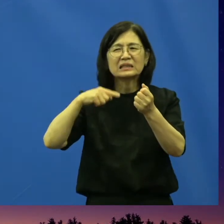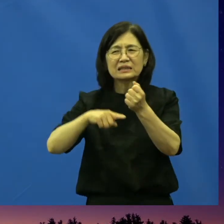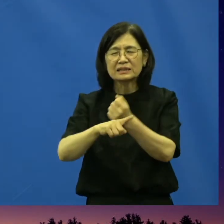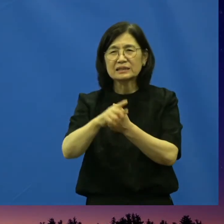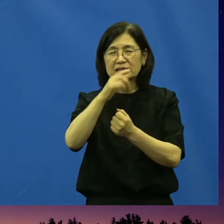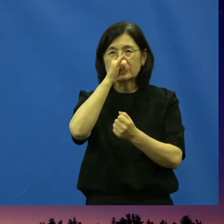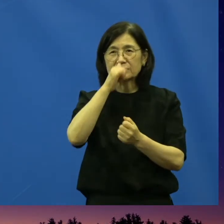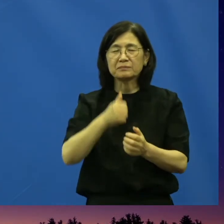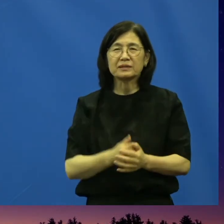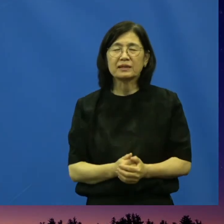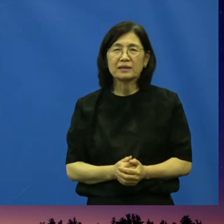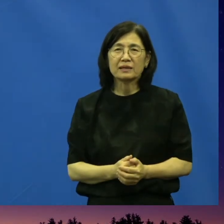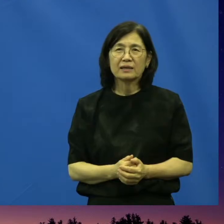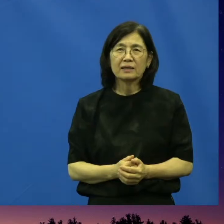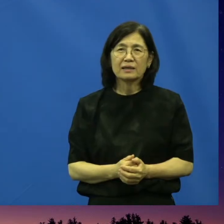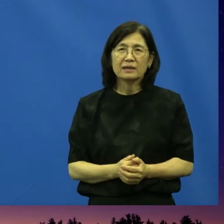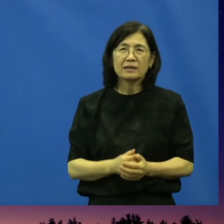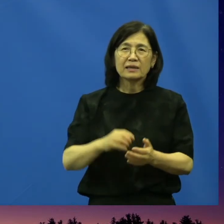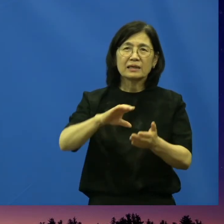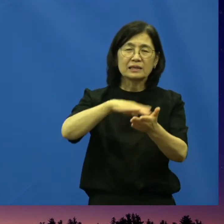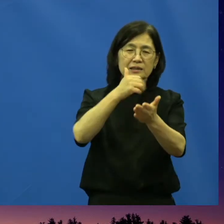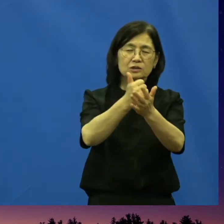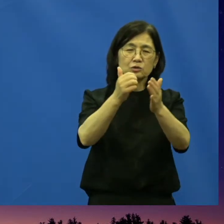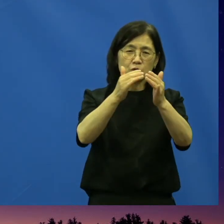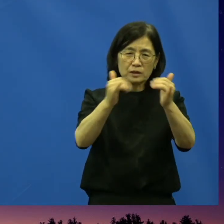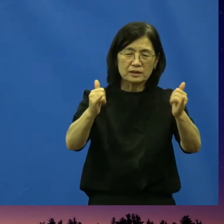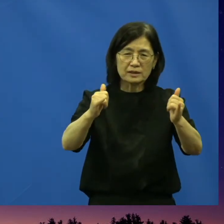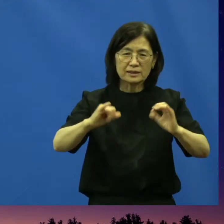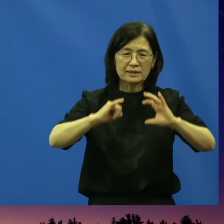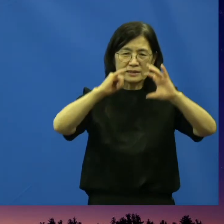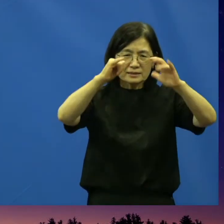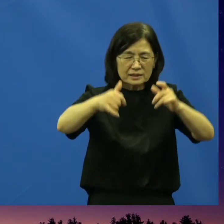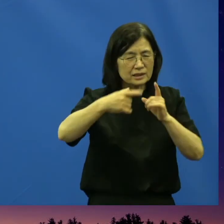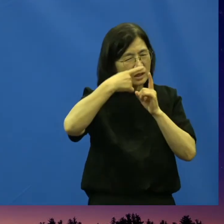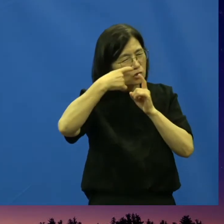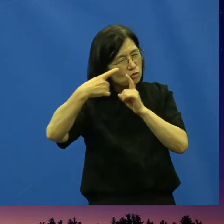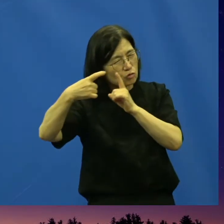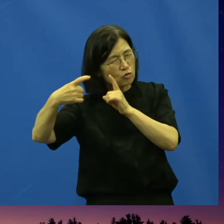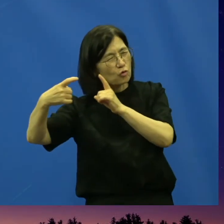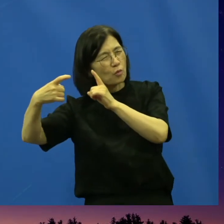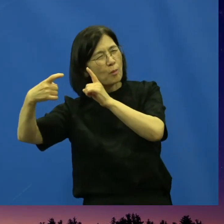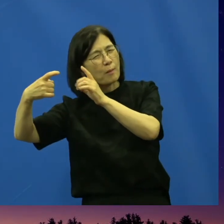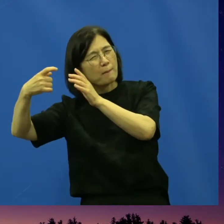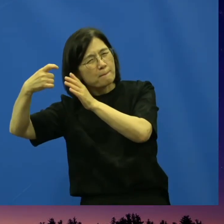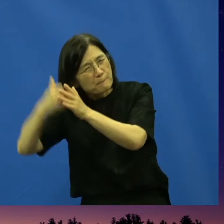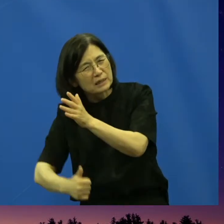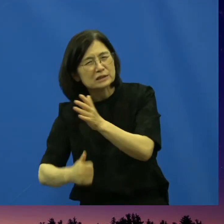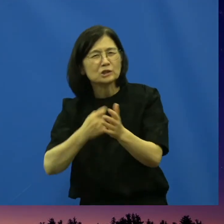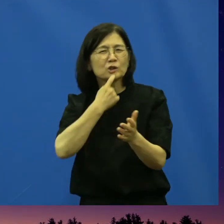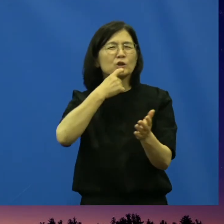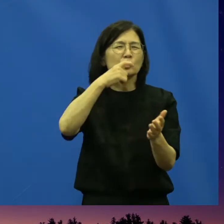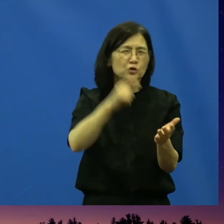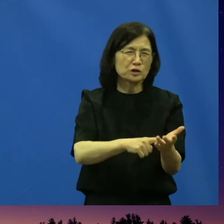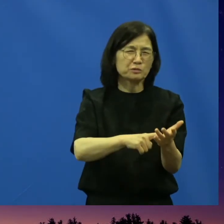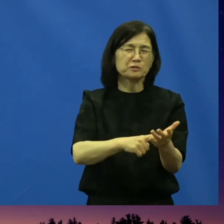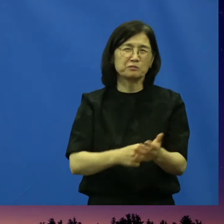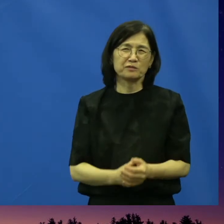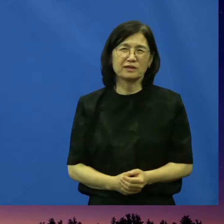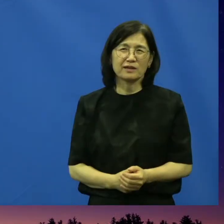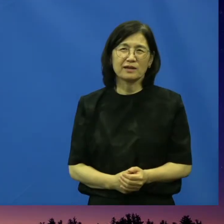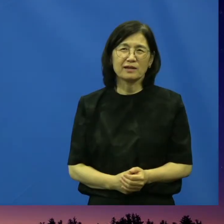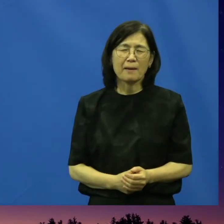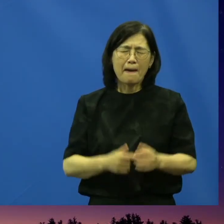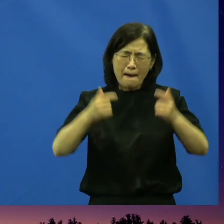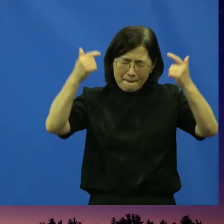이건 곤란이라는 말은. 그리스도인들이 세상의 유혹을 얼마나 받습니까, 여러분? 유혹을, 템테이션이 얼마나 많아요, 여러분. 유혹이 없는